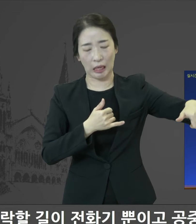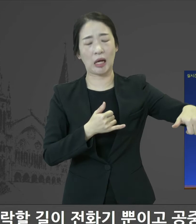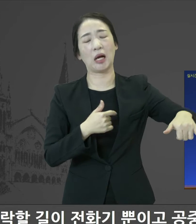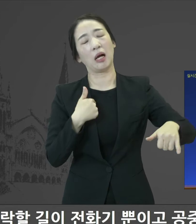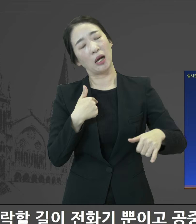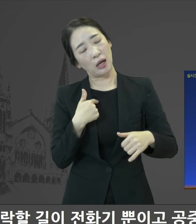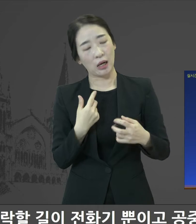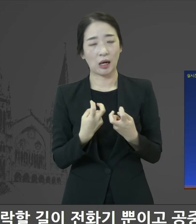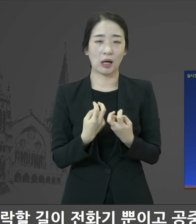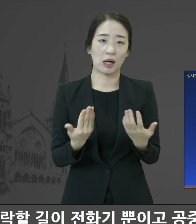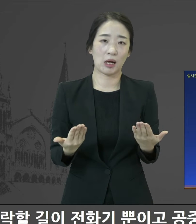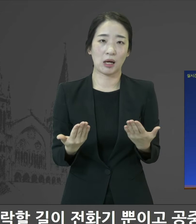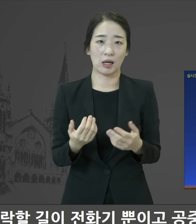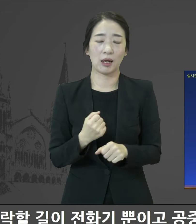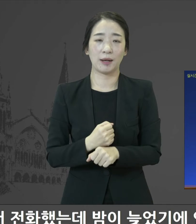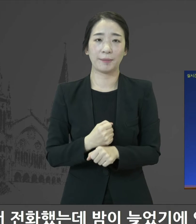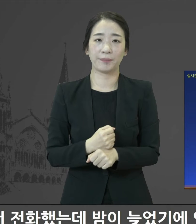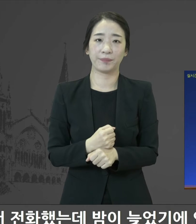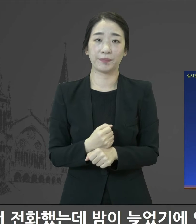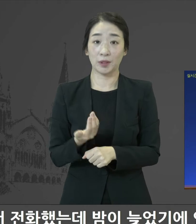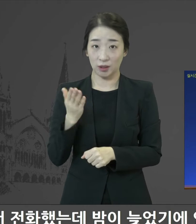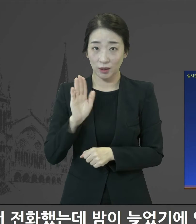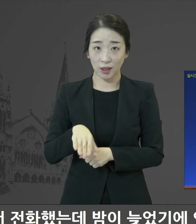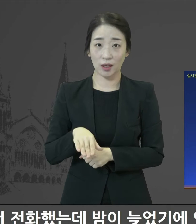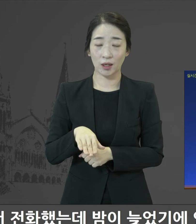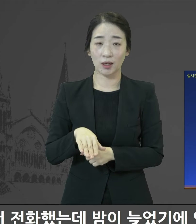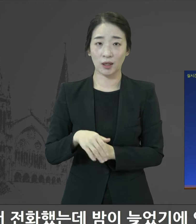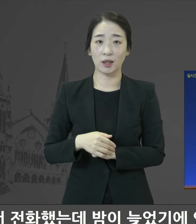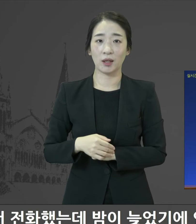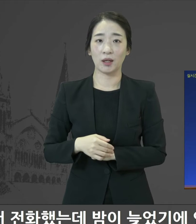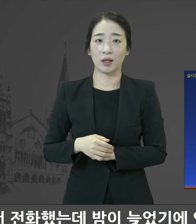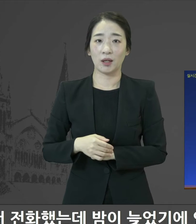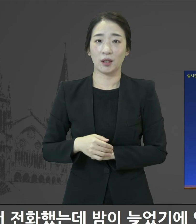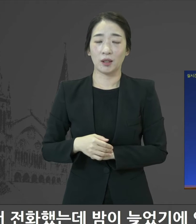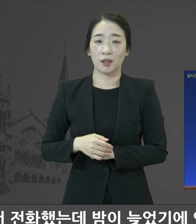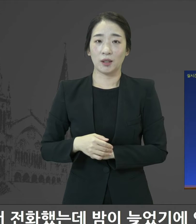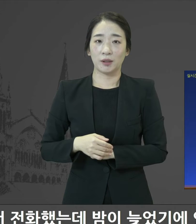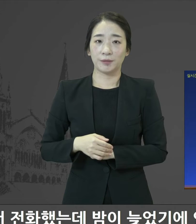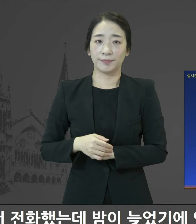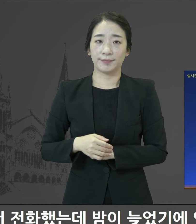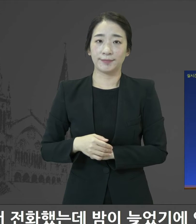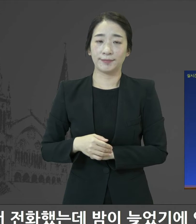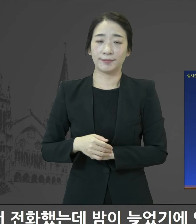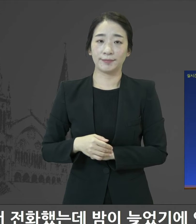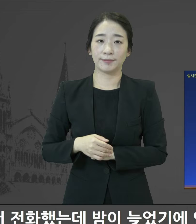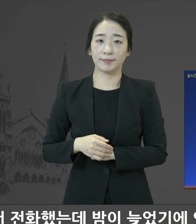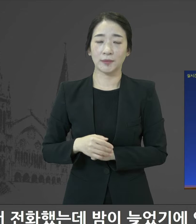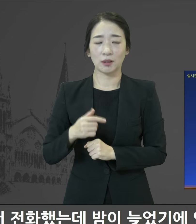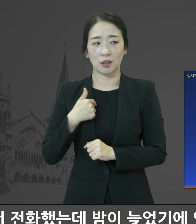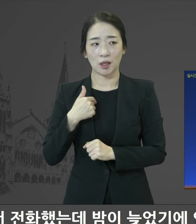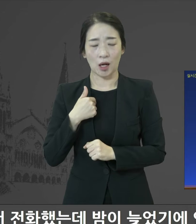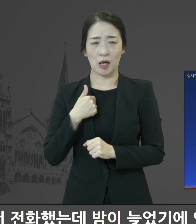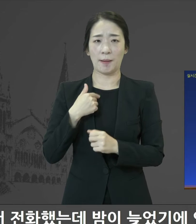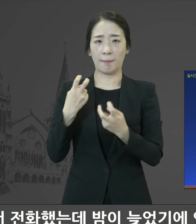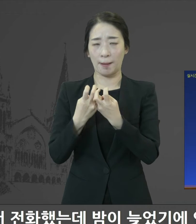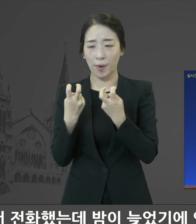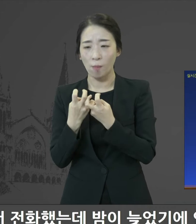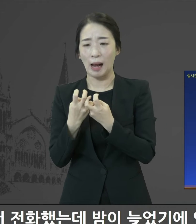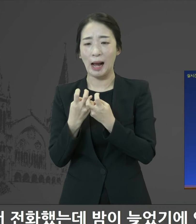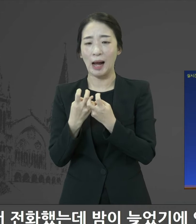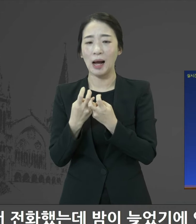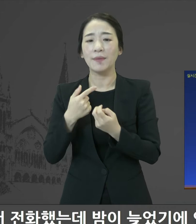이제 그 당시에 유일하게 좀 기술적으로 이렇게 남아 있는 방법은 음성